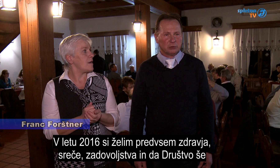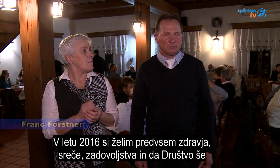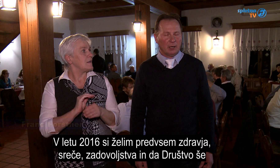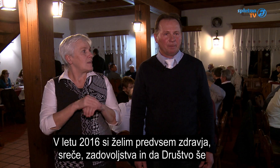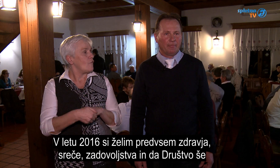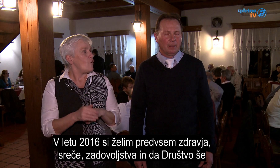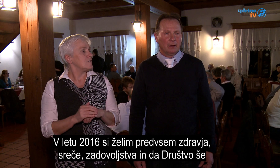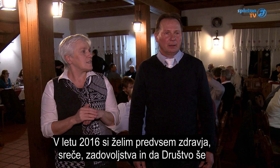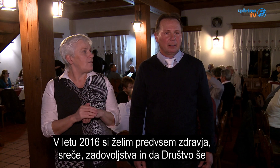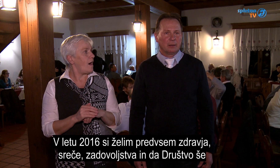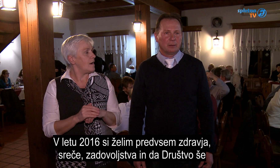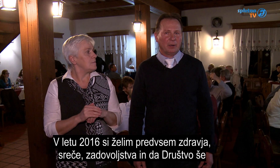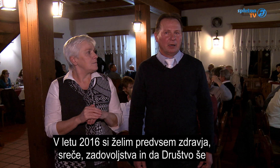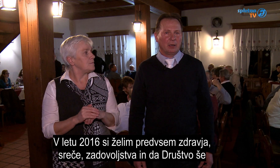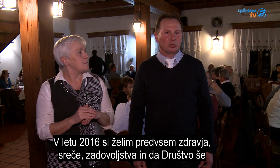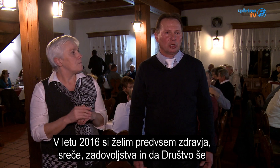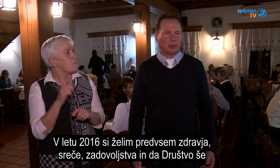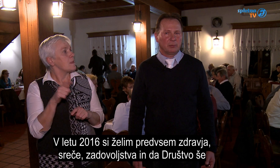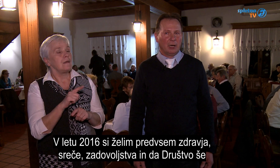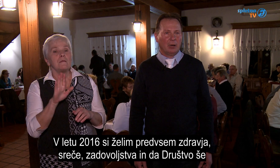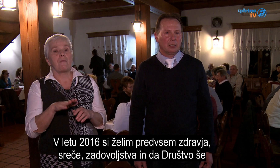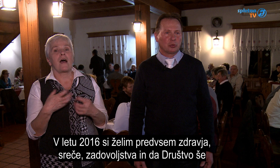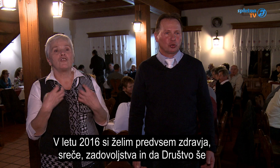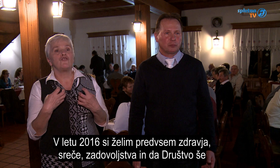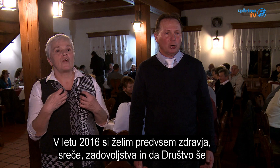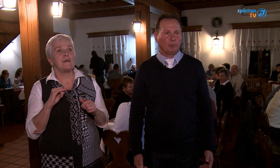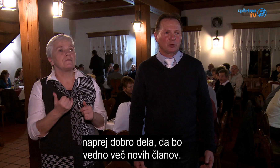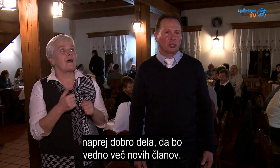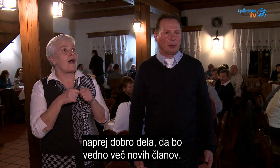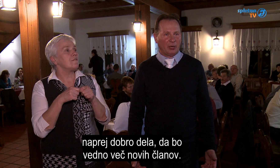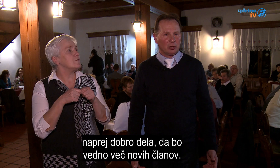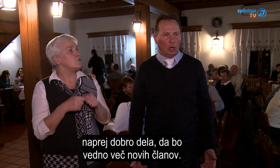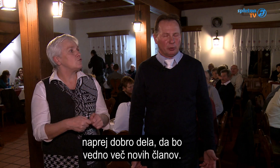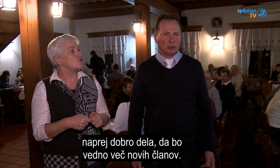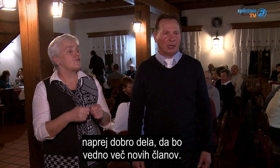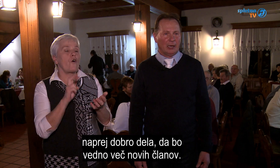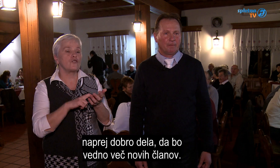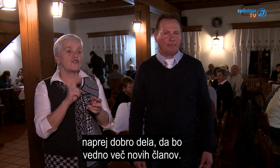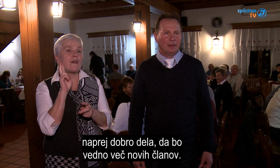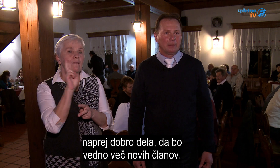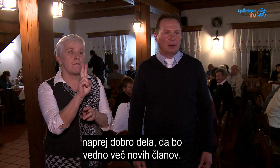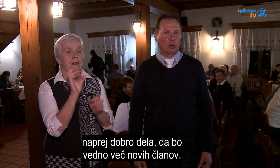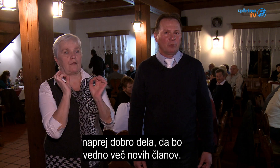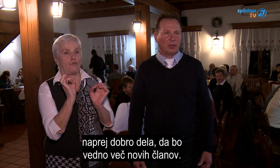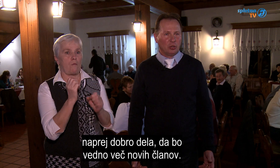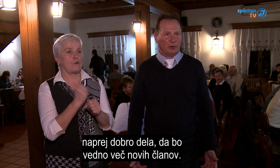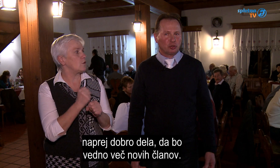zadovoljstva in pa želim, da društvo še naprej dobro dela, da bo vedno več